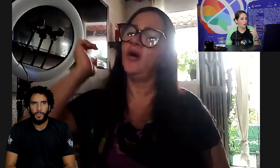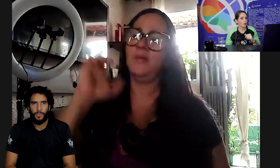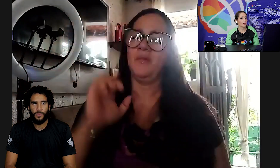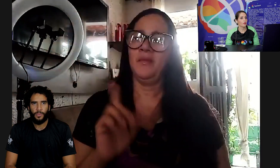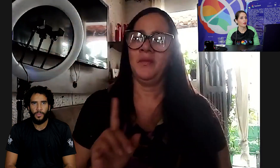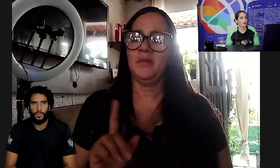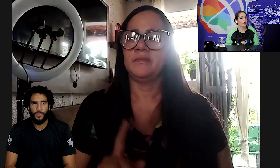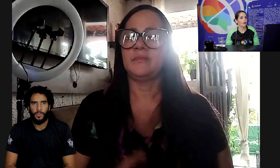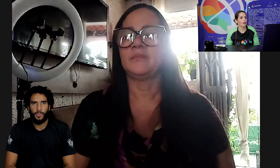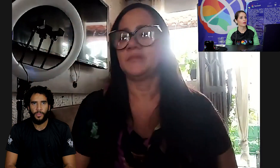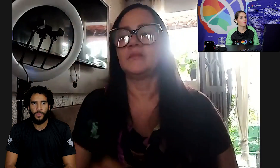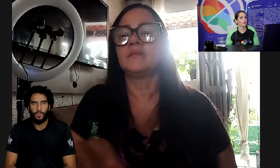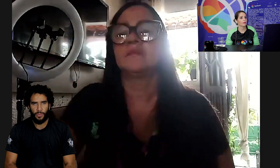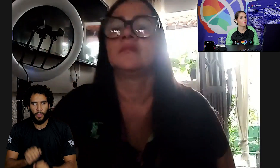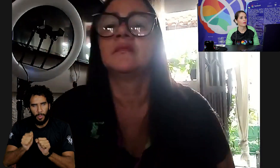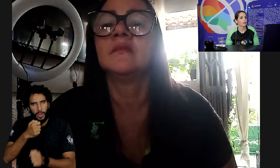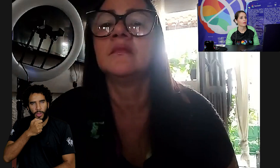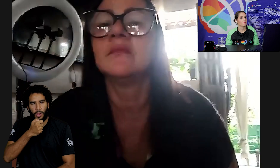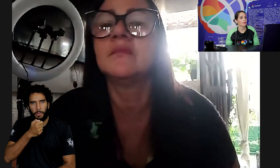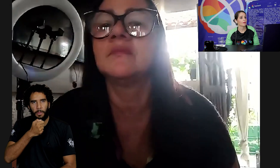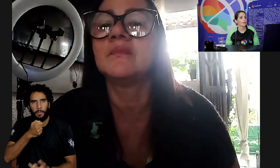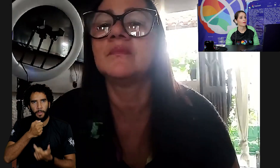Abre seu microfone que você fala.